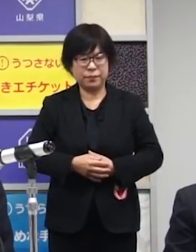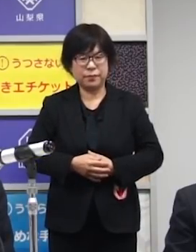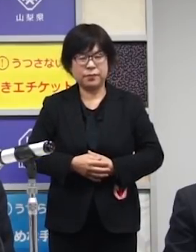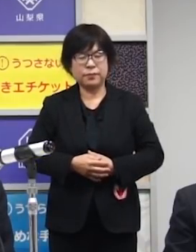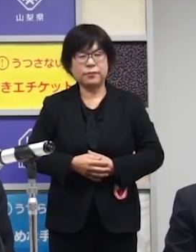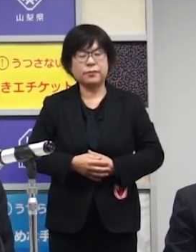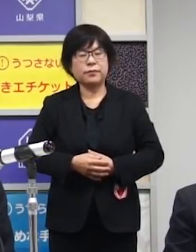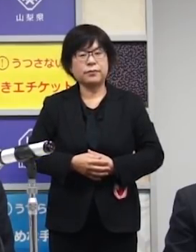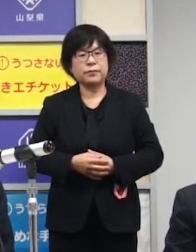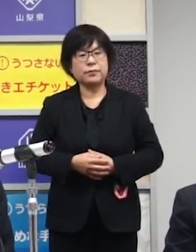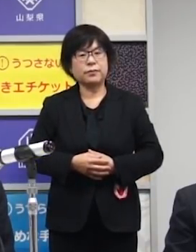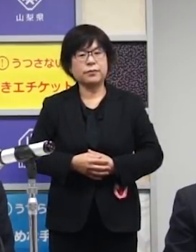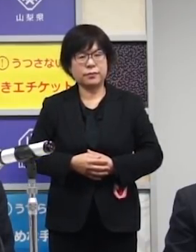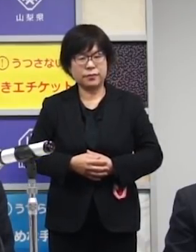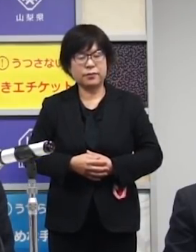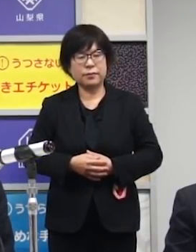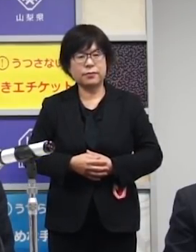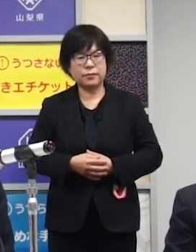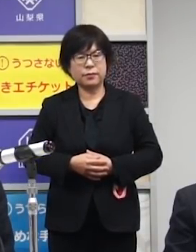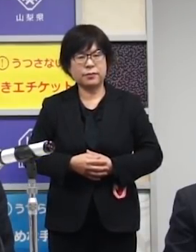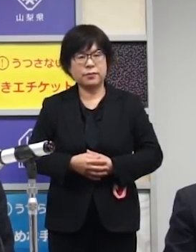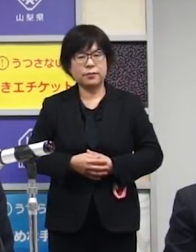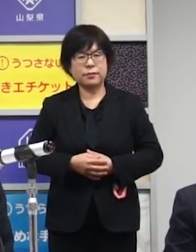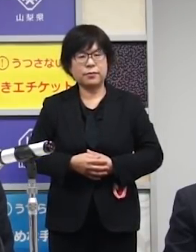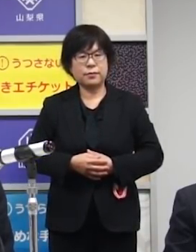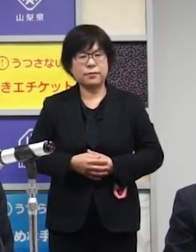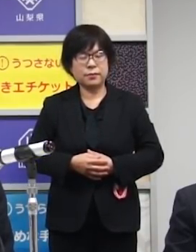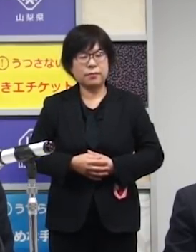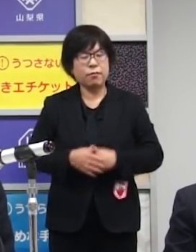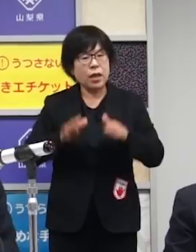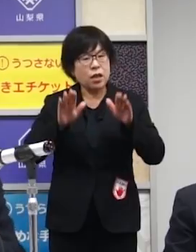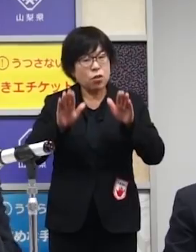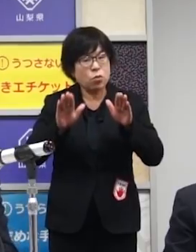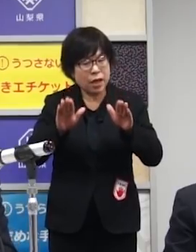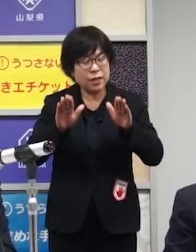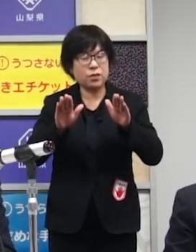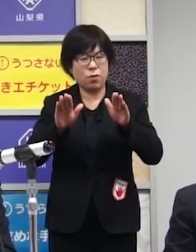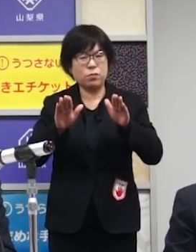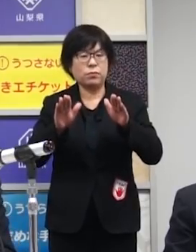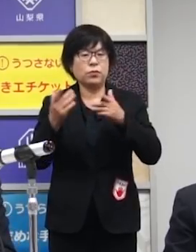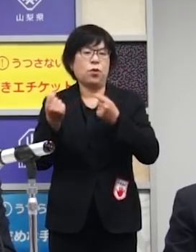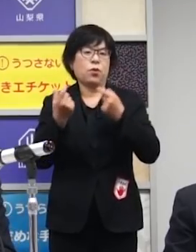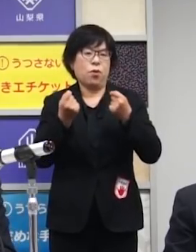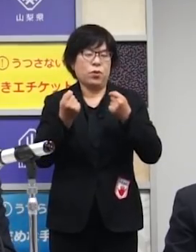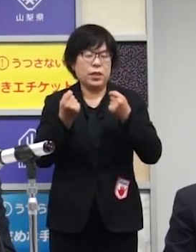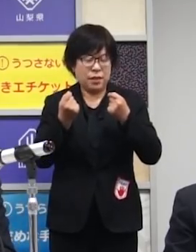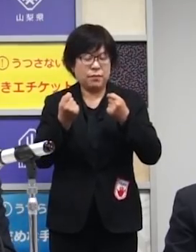また、健康、今回の件に関しまして、